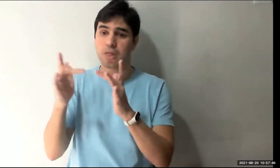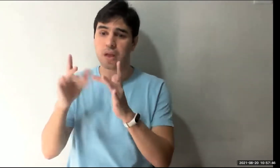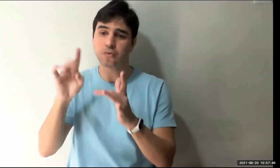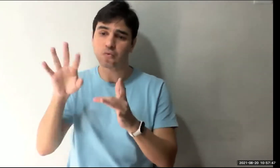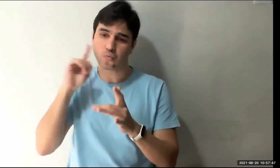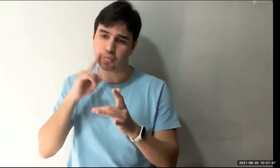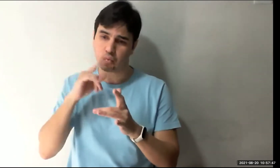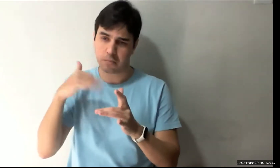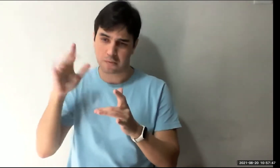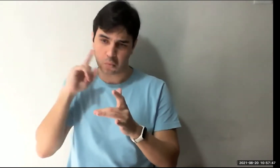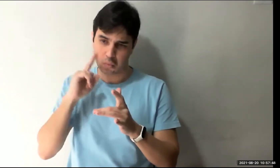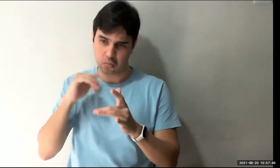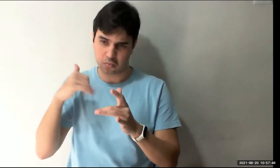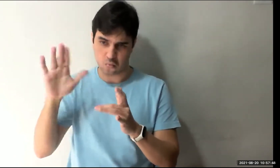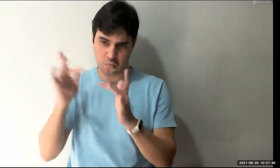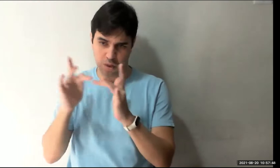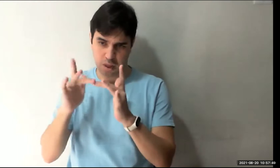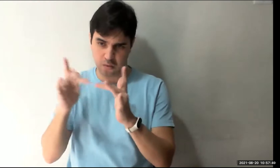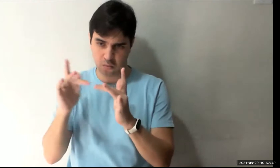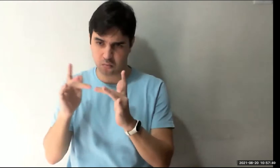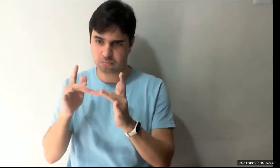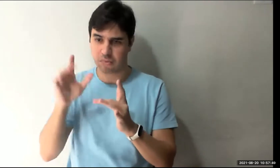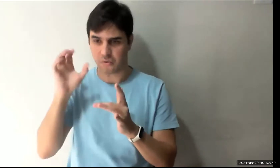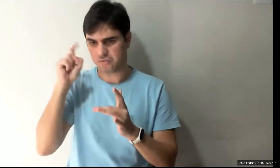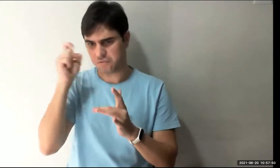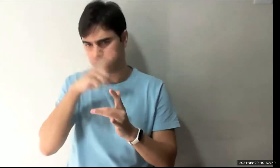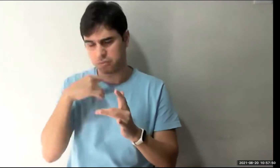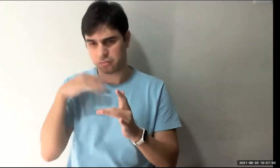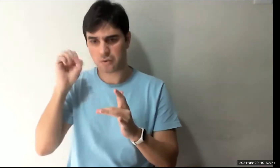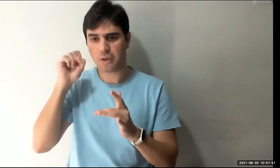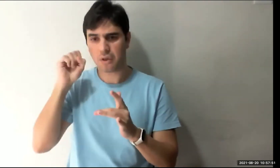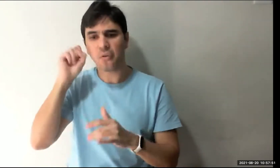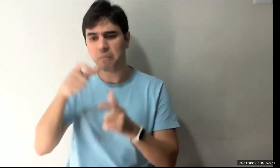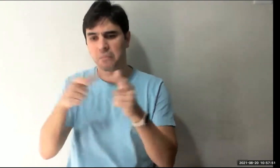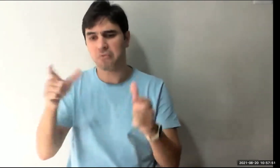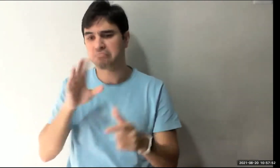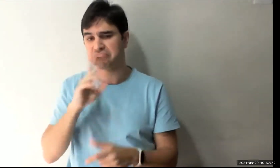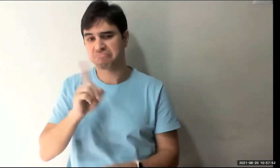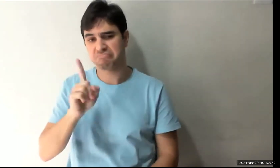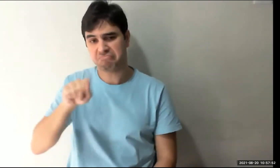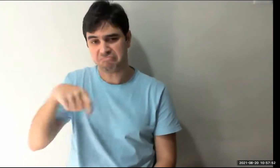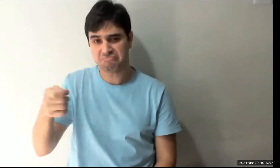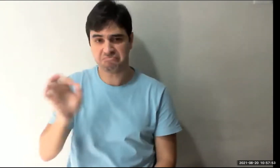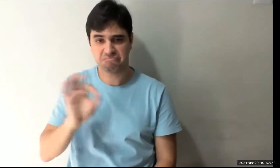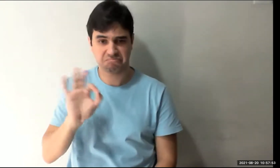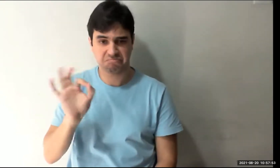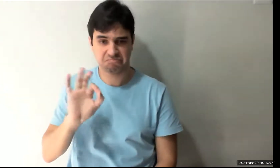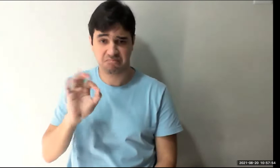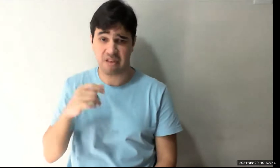Então, sim, na verdade, o meu contato foi com a maioria de surdos envolvidos com a parte do desporto e as